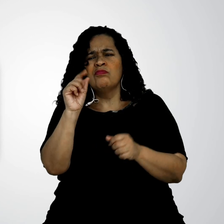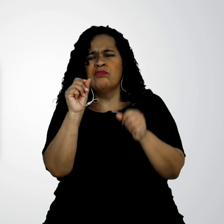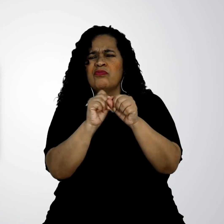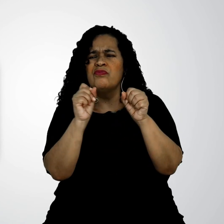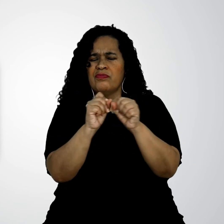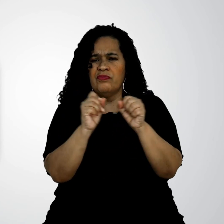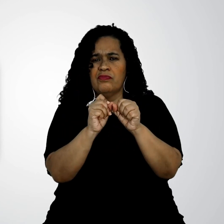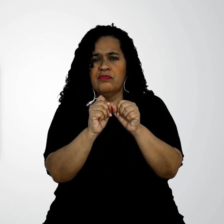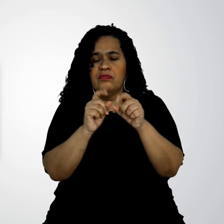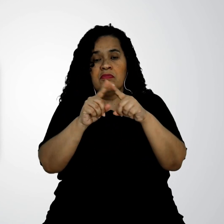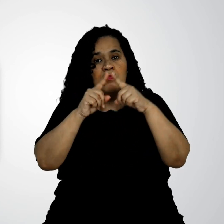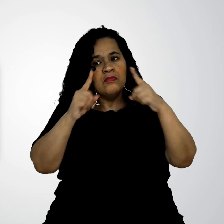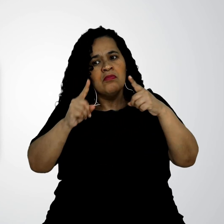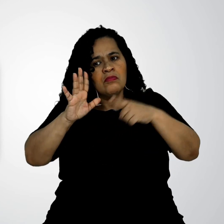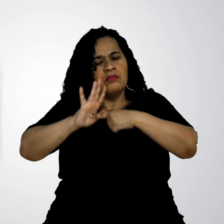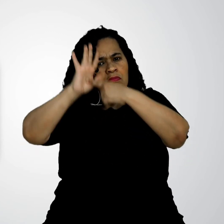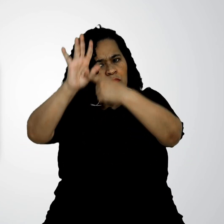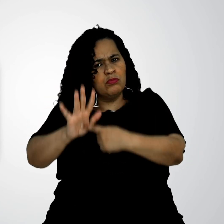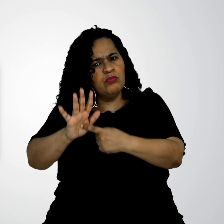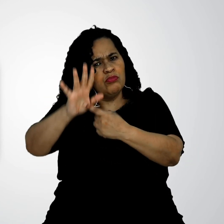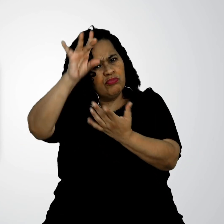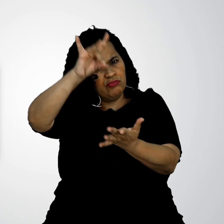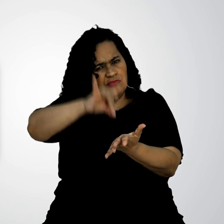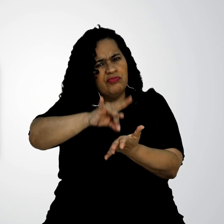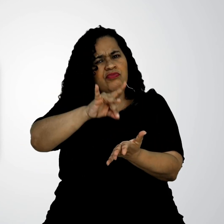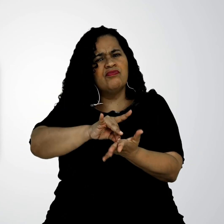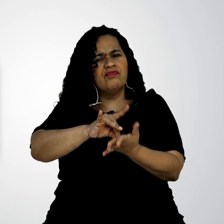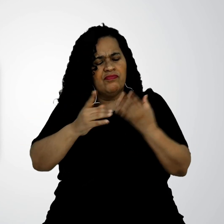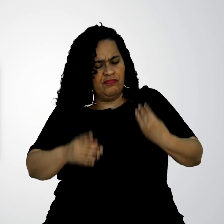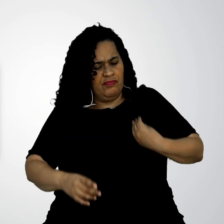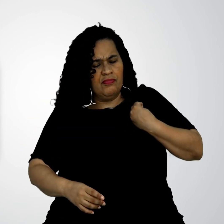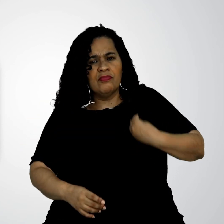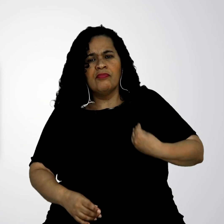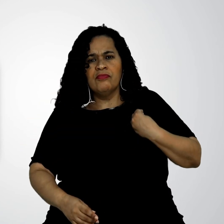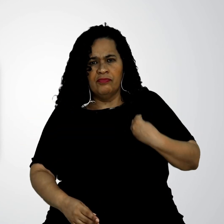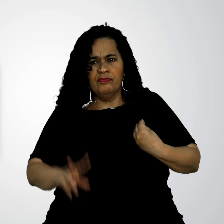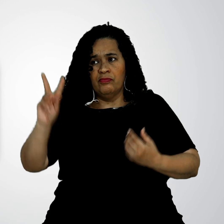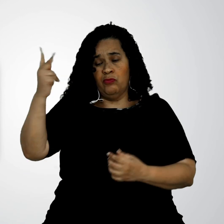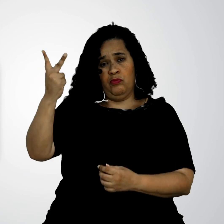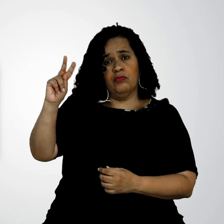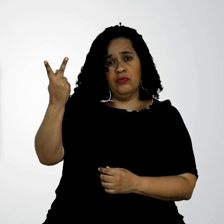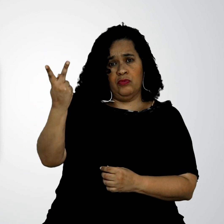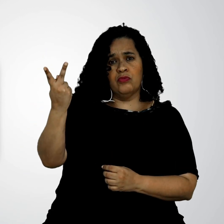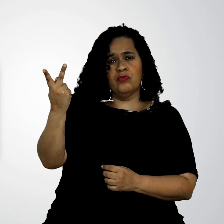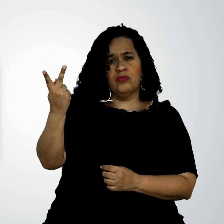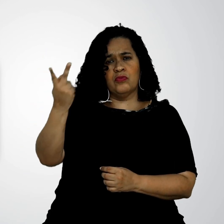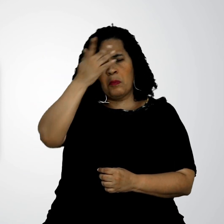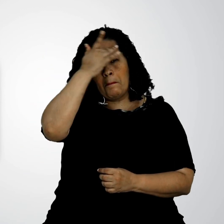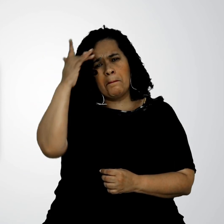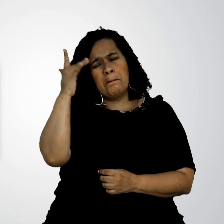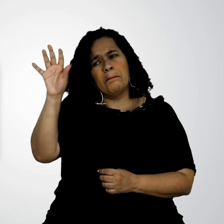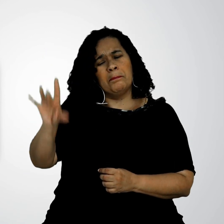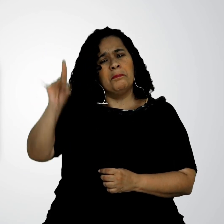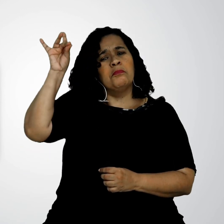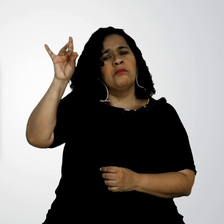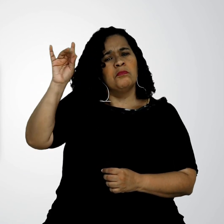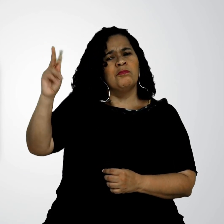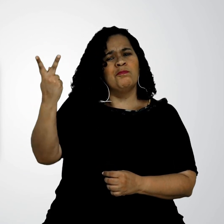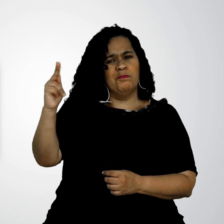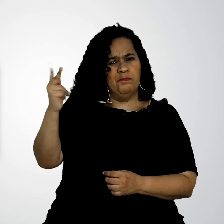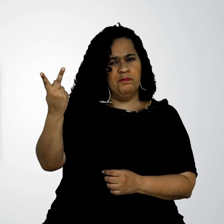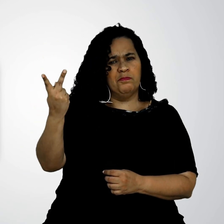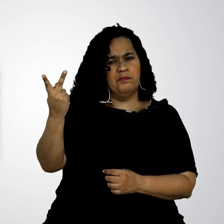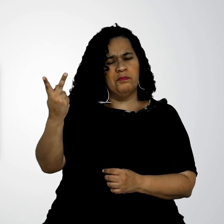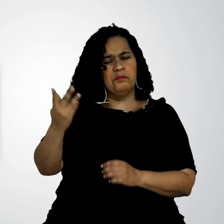uma palavra pastoral para quem está enfrentando a homossexualidade, para quem está nessa luta, né? E